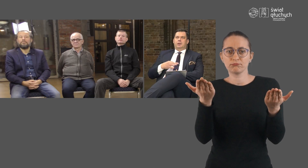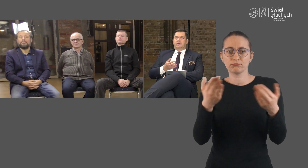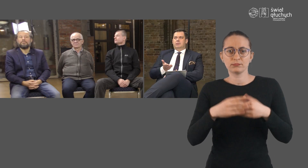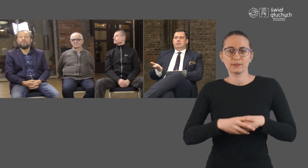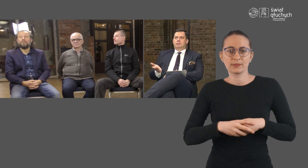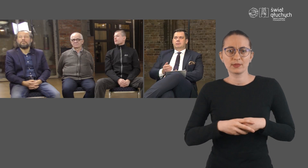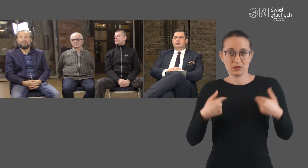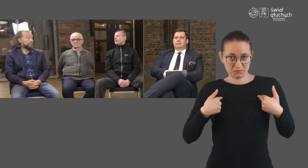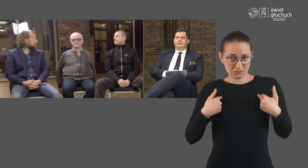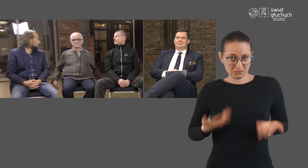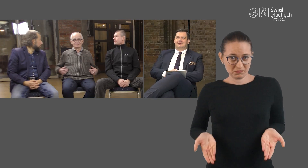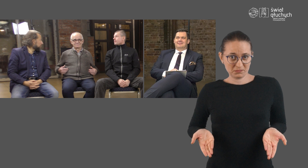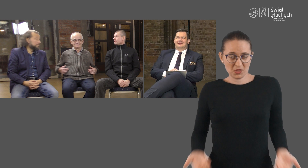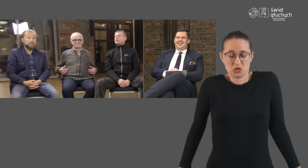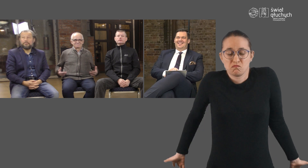Panowie?